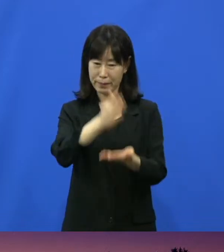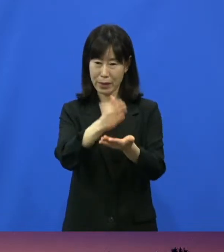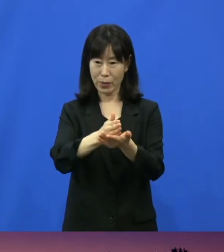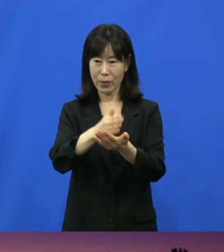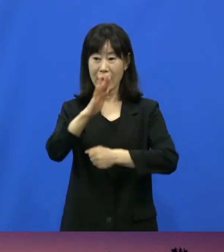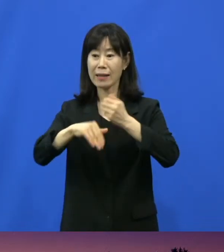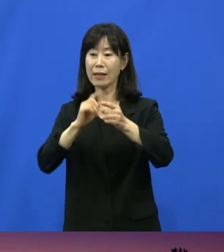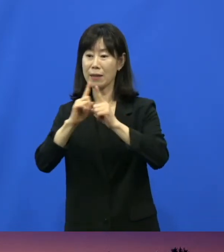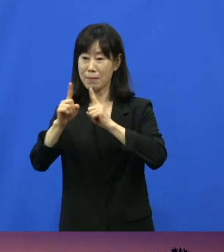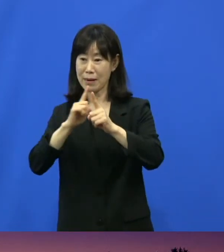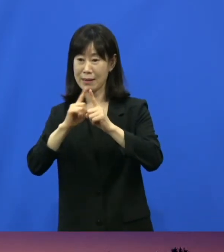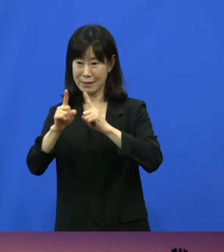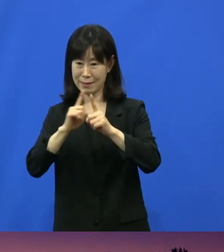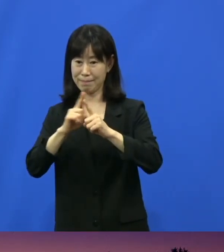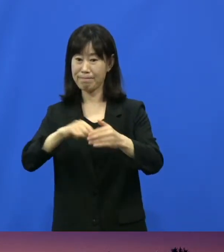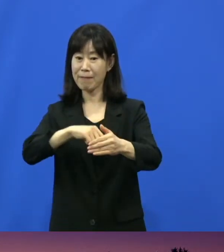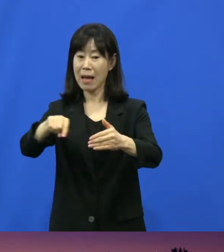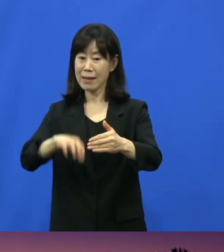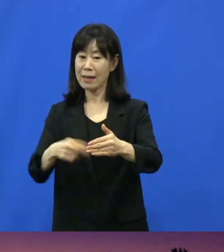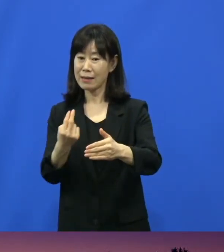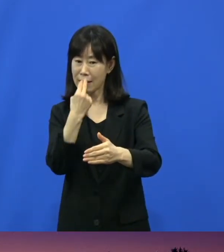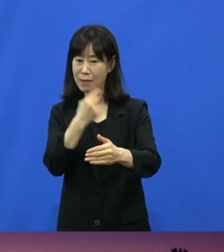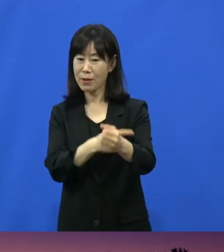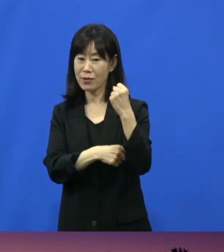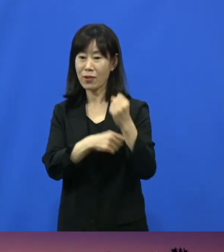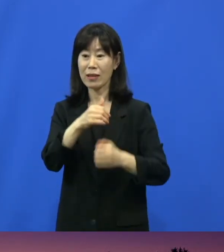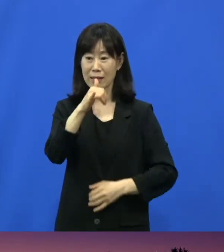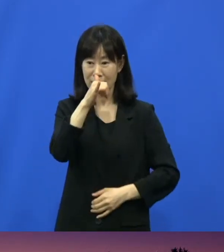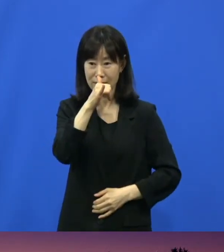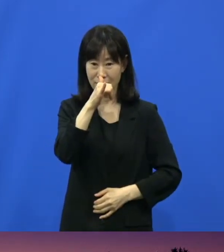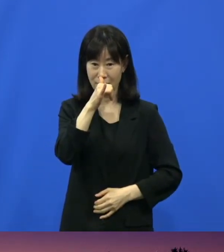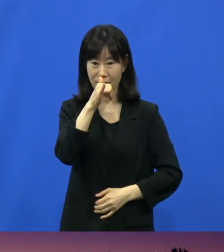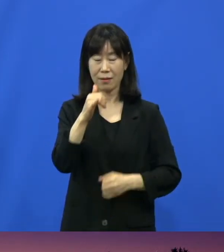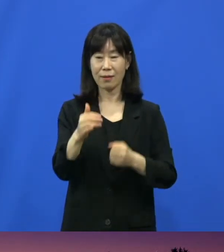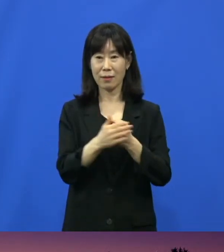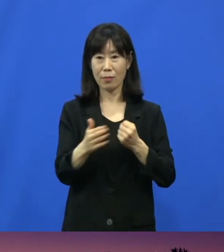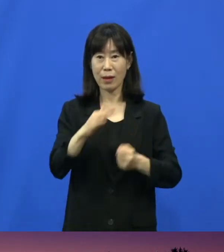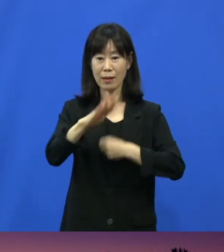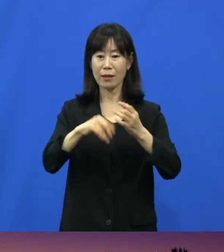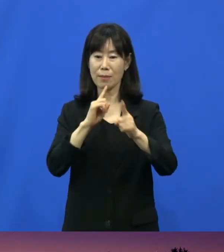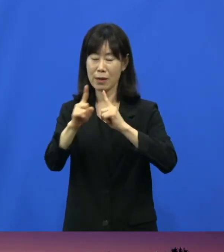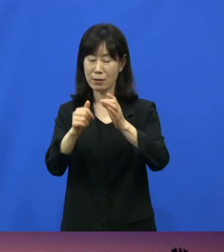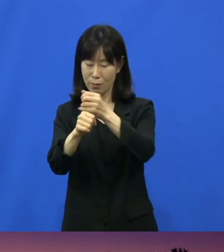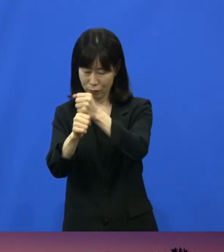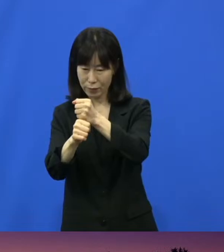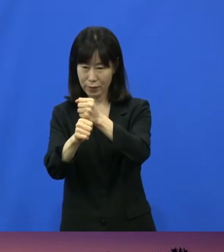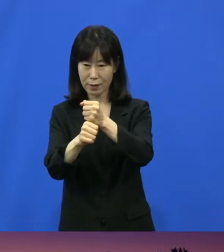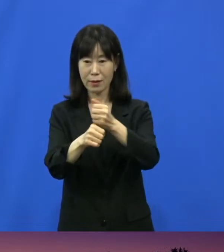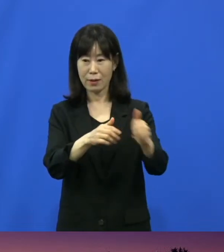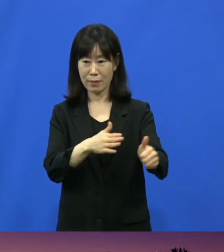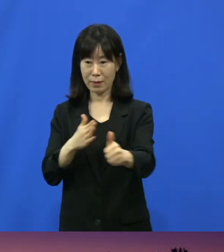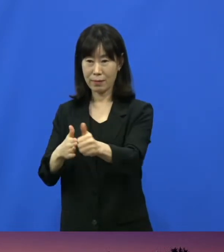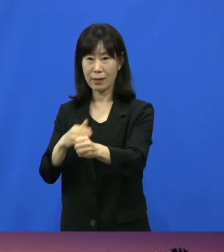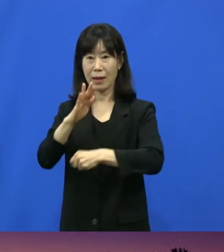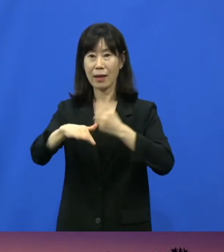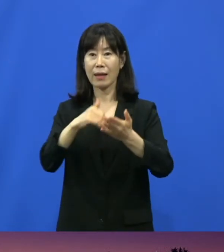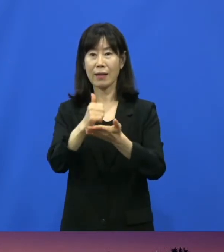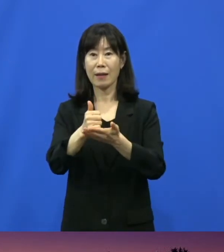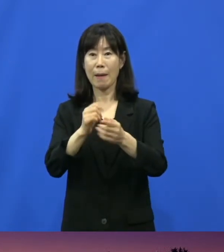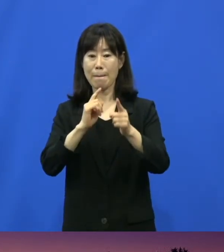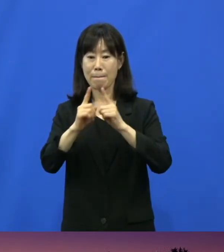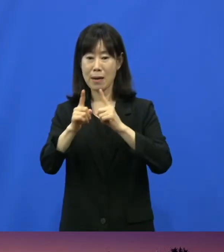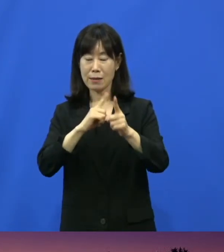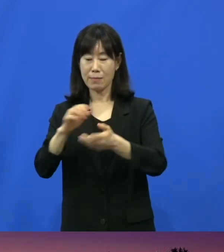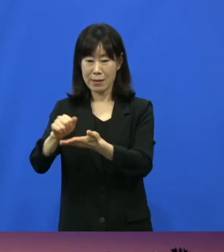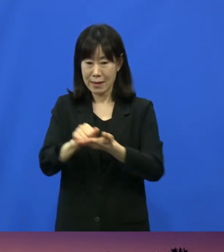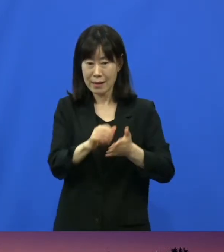말씀 안에 생명력이 있어요. 말씀에 생명의 에너지가 넘친다는 거예요. 여러분 고통 속에 있던 사람이라도 말씀이 정확하게